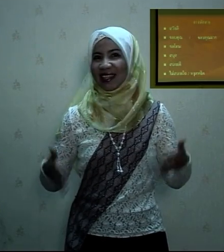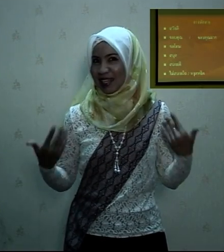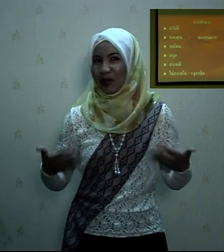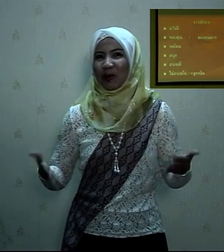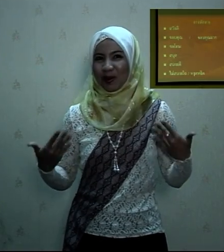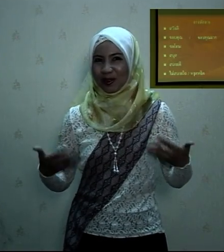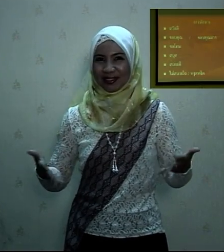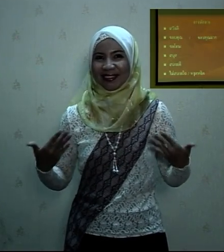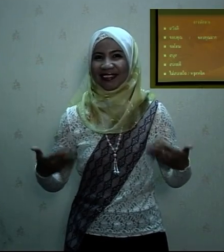นุก